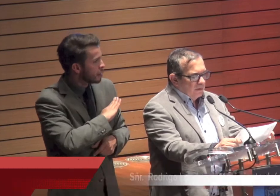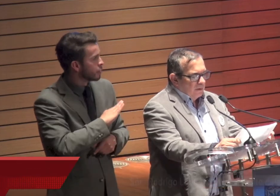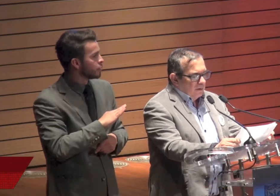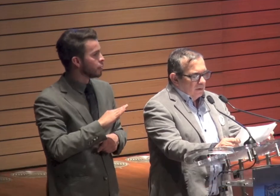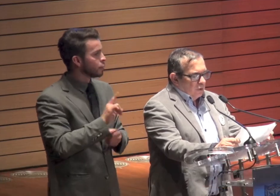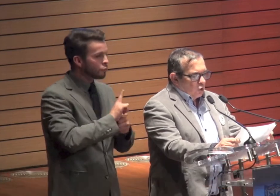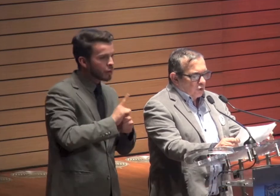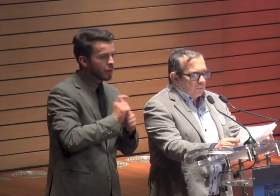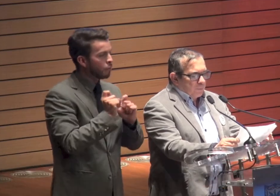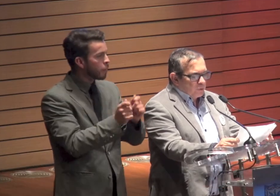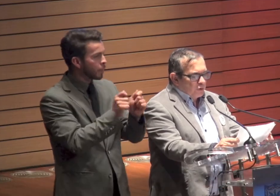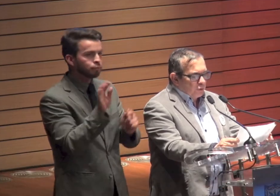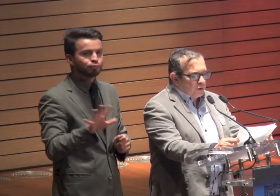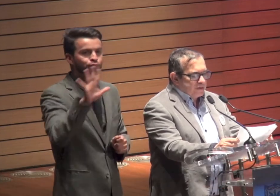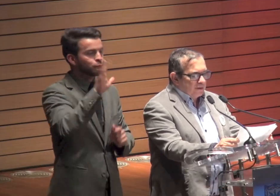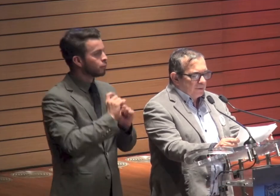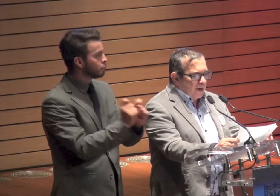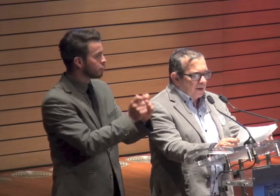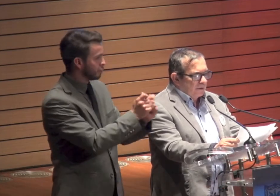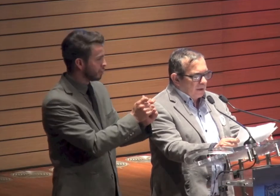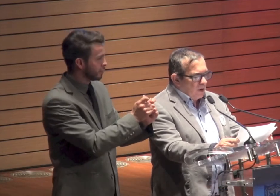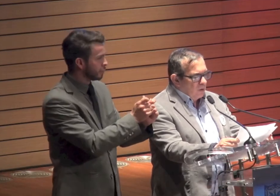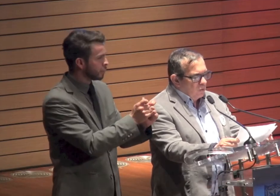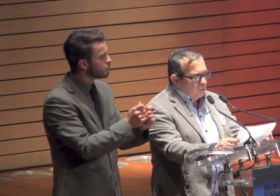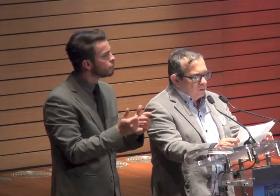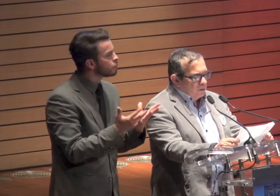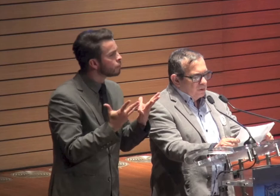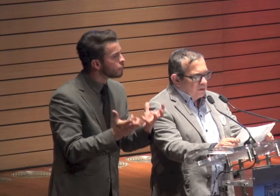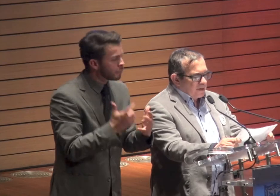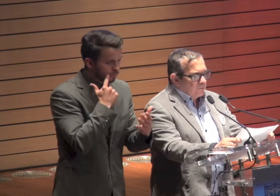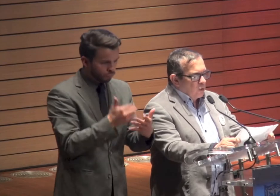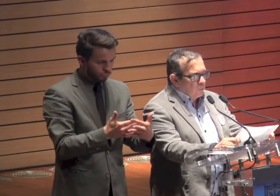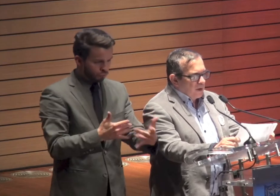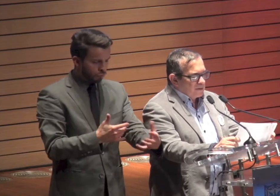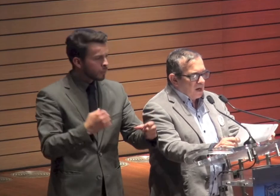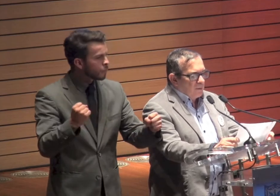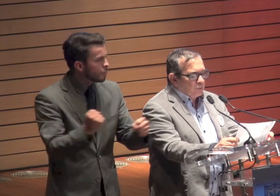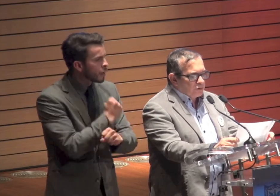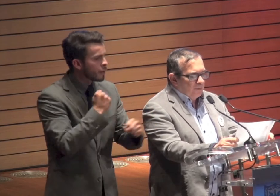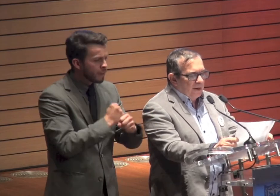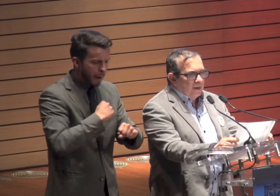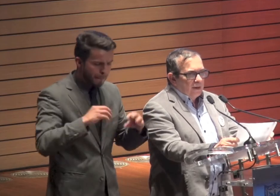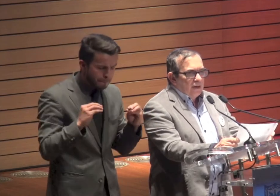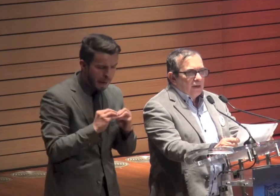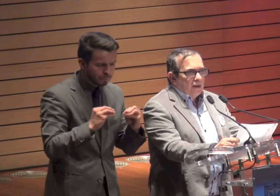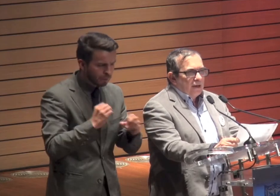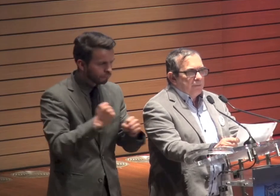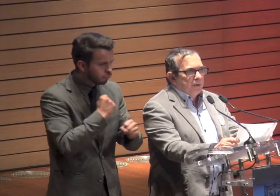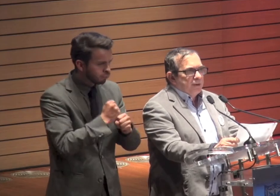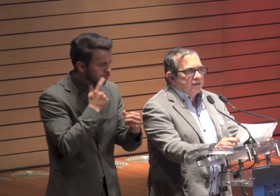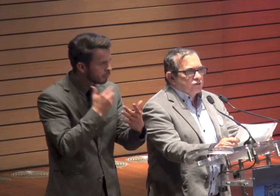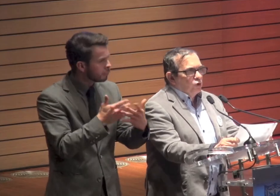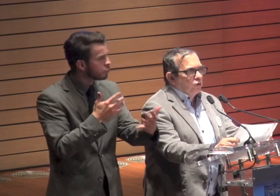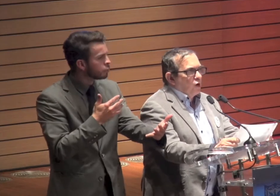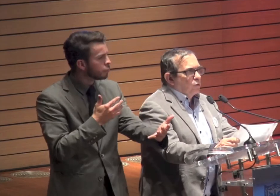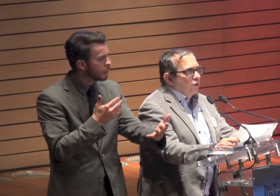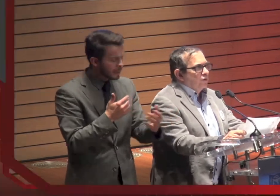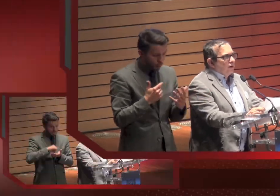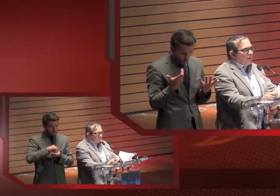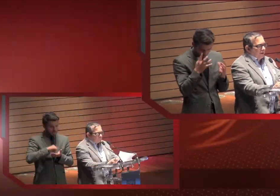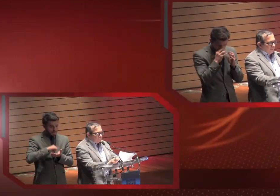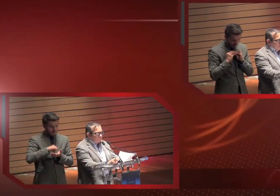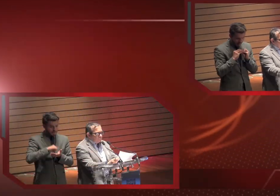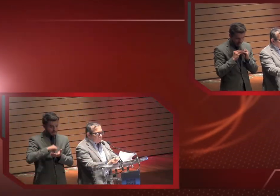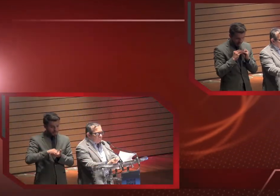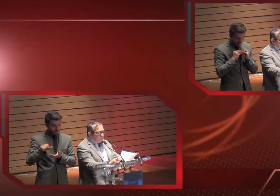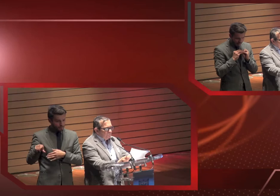recientemente, con el propósito de incentivar el trabajo y hallar fórmulas que hagan posible la implementación de los acuerdos de